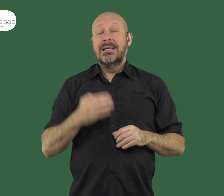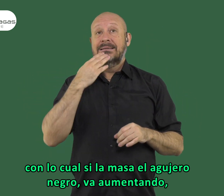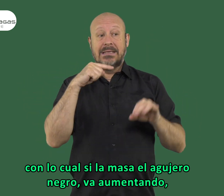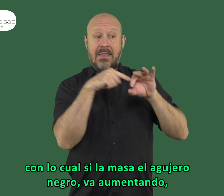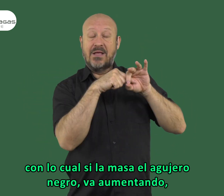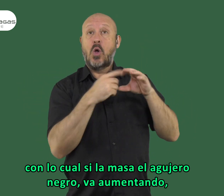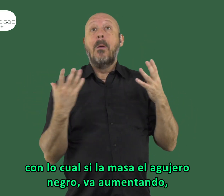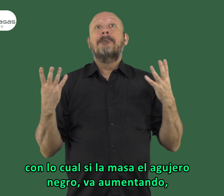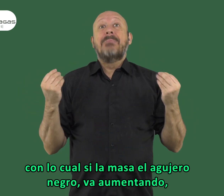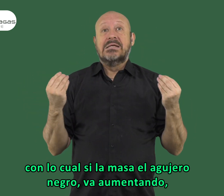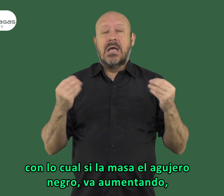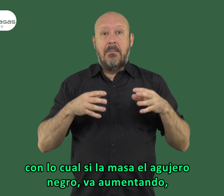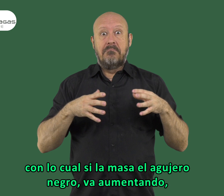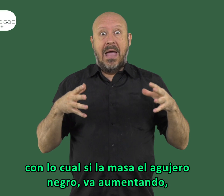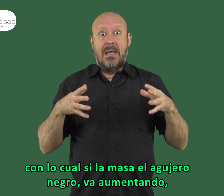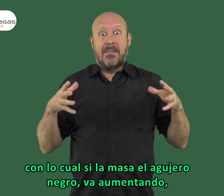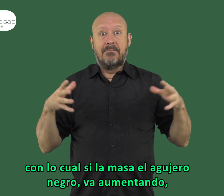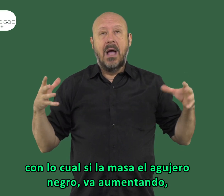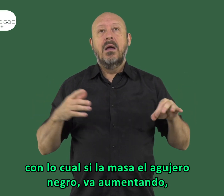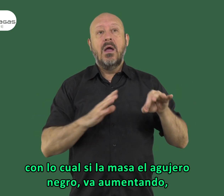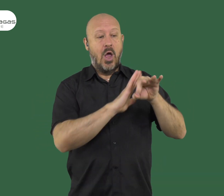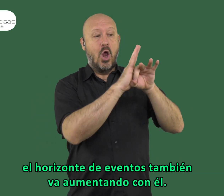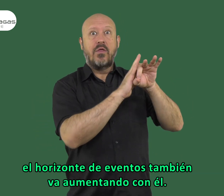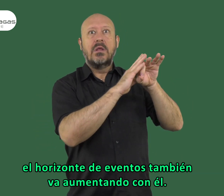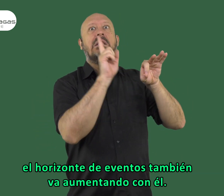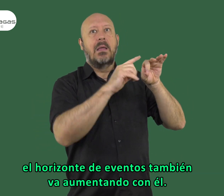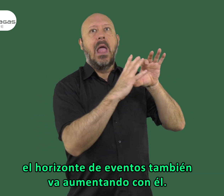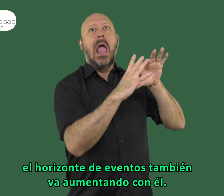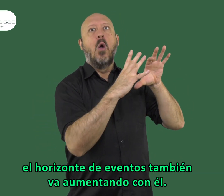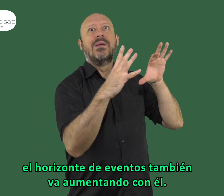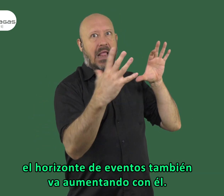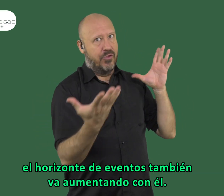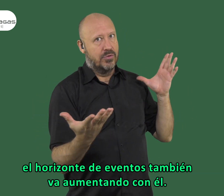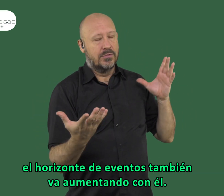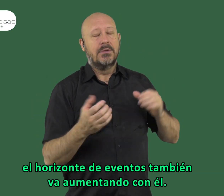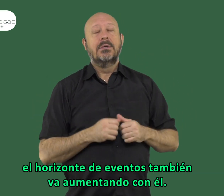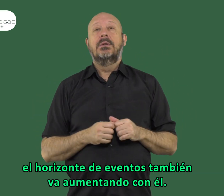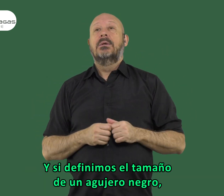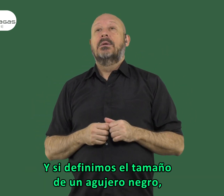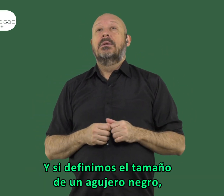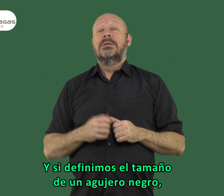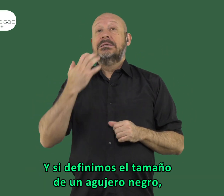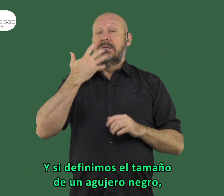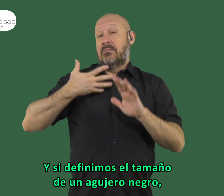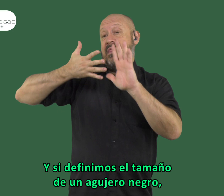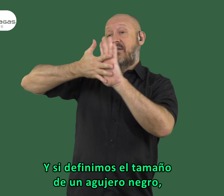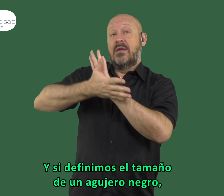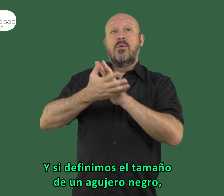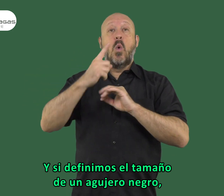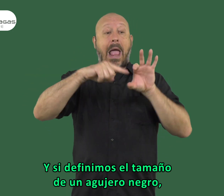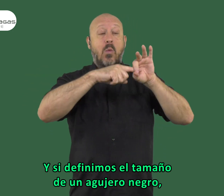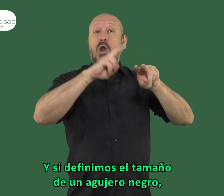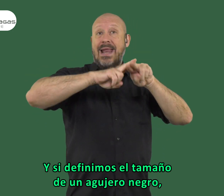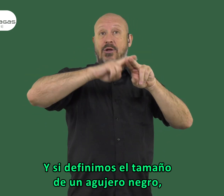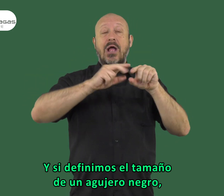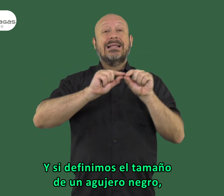Con lo cual, si la masa del agujero negro va aumentando, el horizonte de eventos también va aumentando con él. Y si